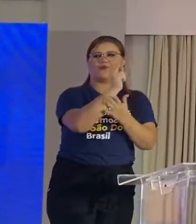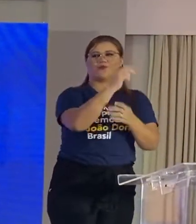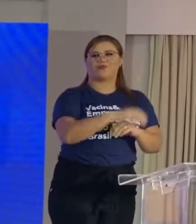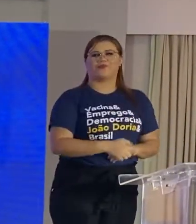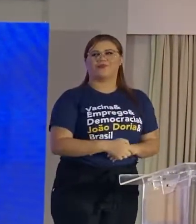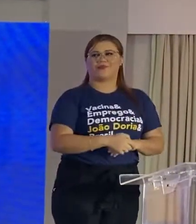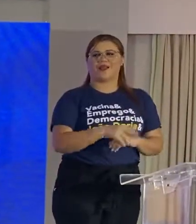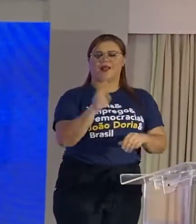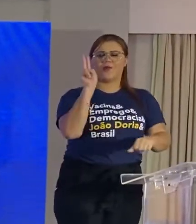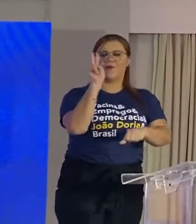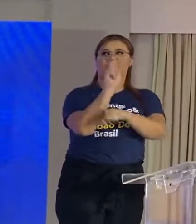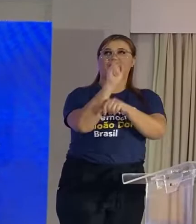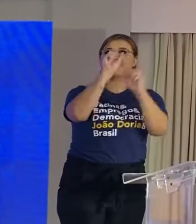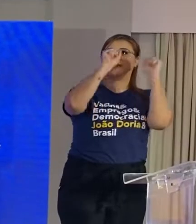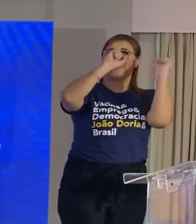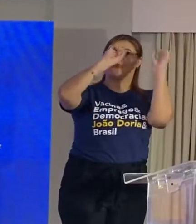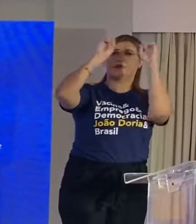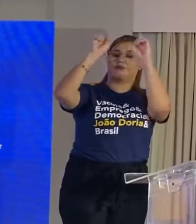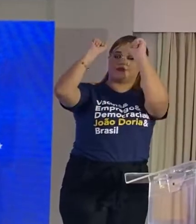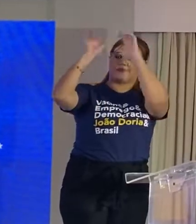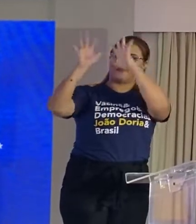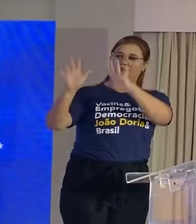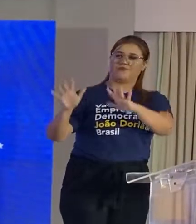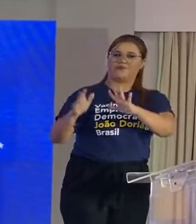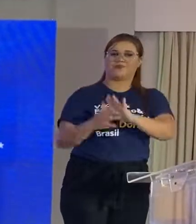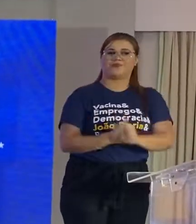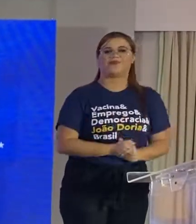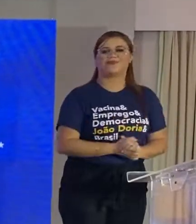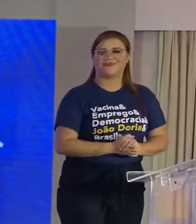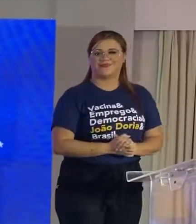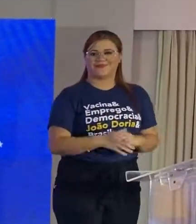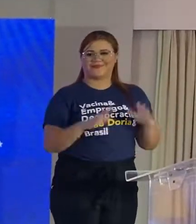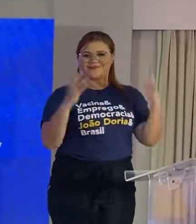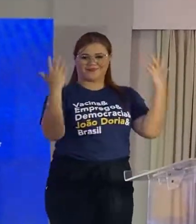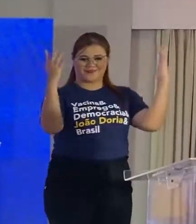Com proteção divina, a gente chega longe.